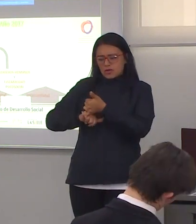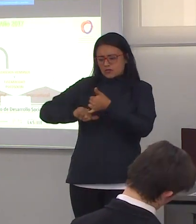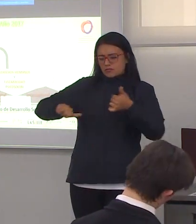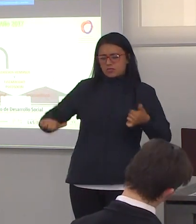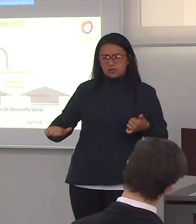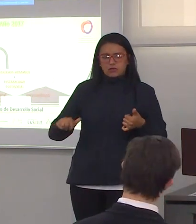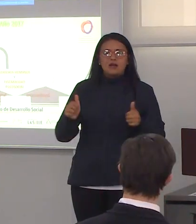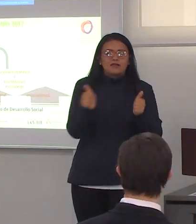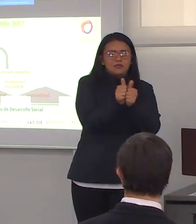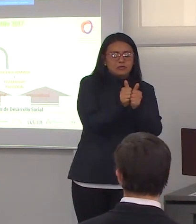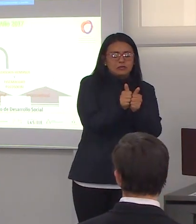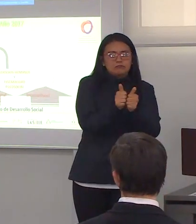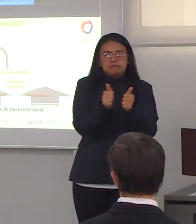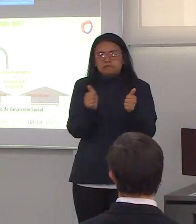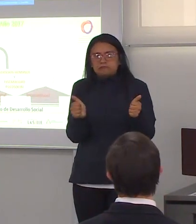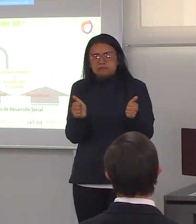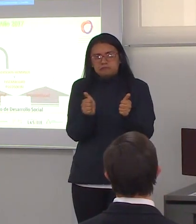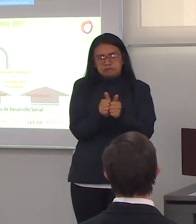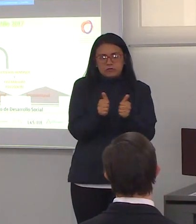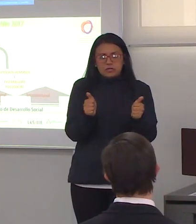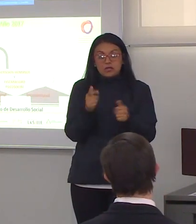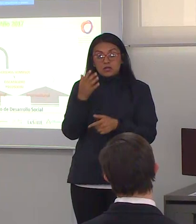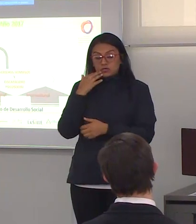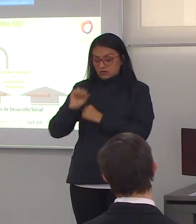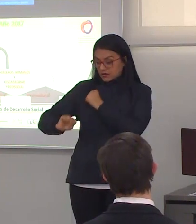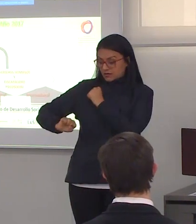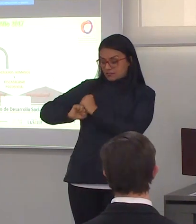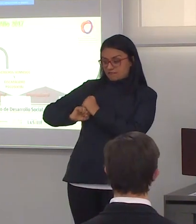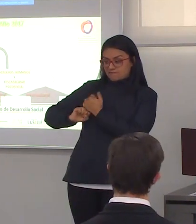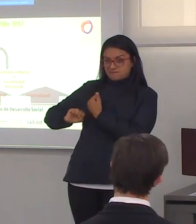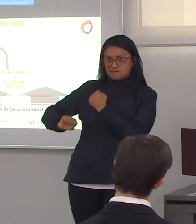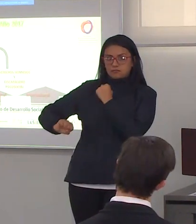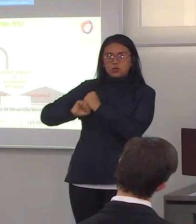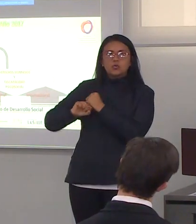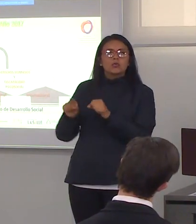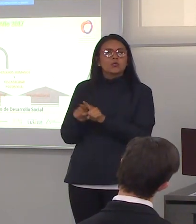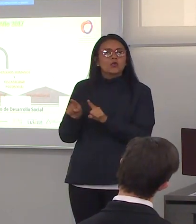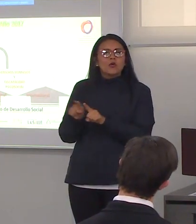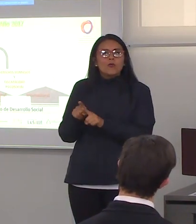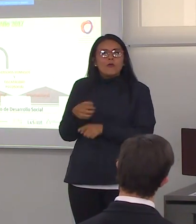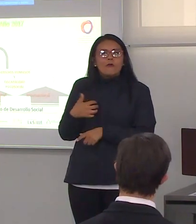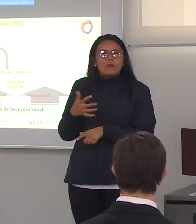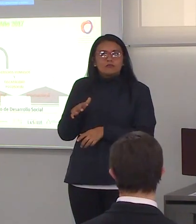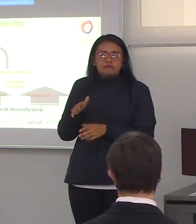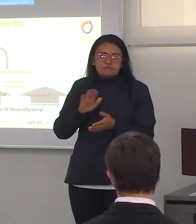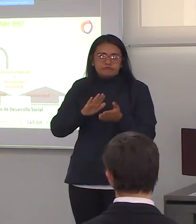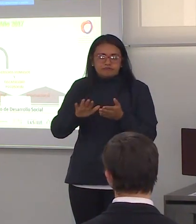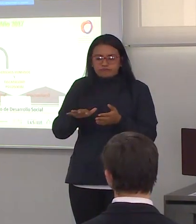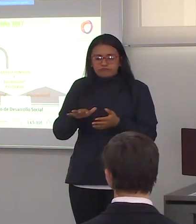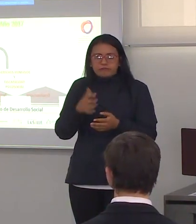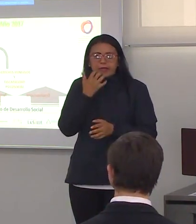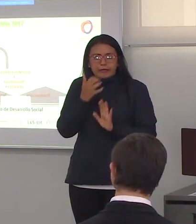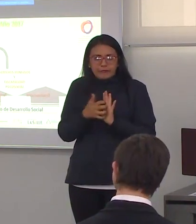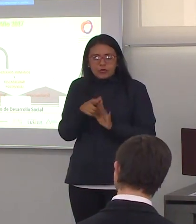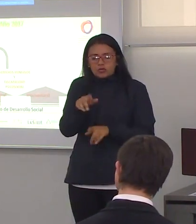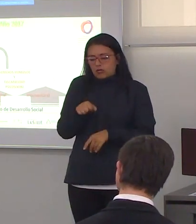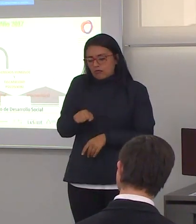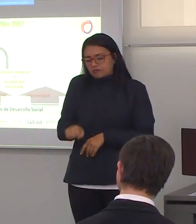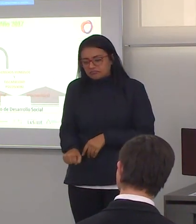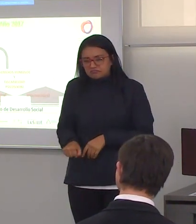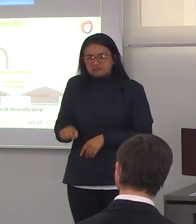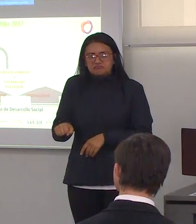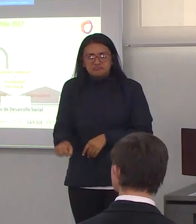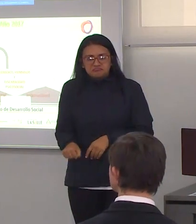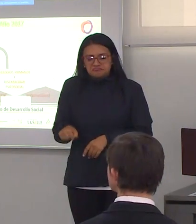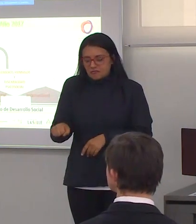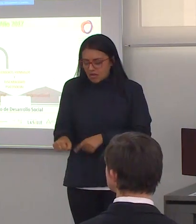independencia como el acompañamiento cuando yo voy apoyado es como si yo tuviera bastones voy a poner este imaginario yo voy